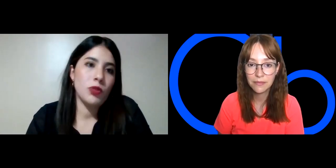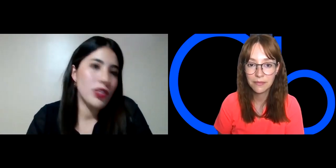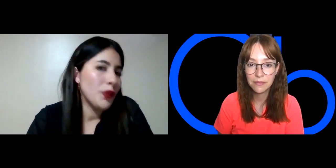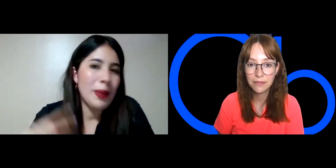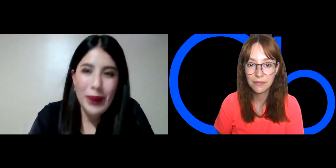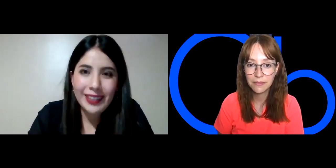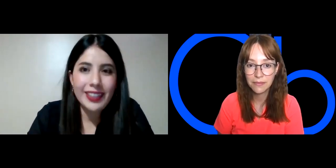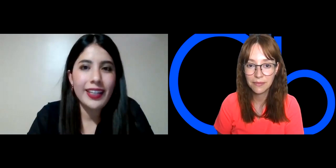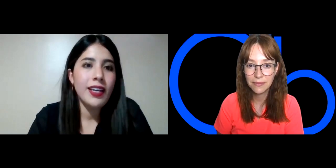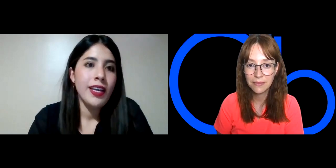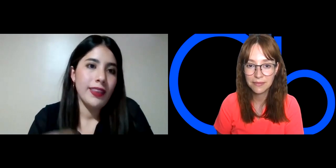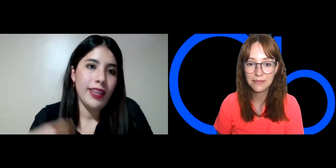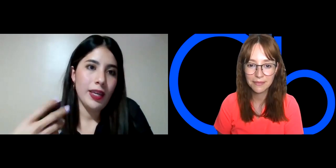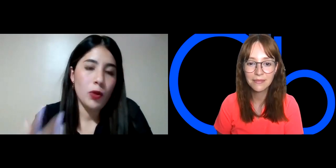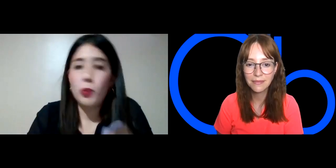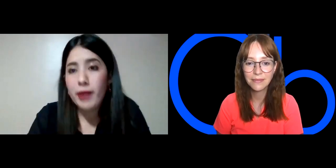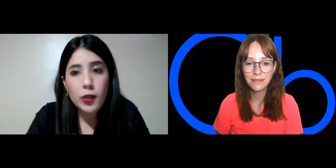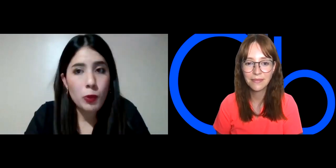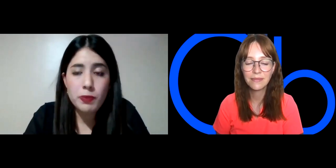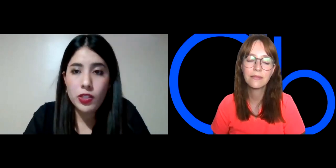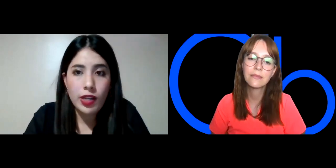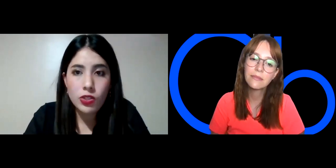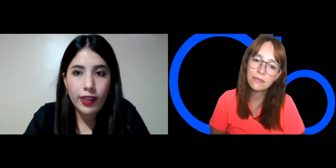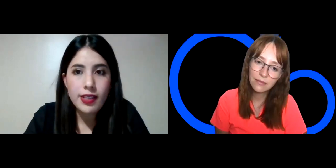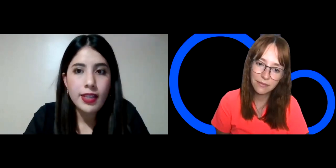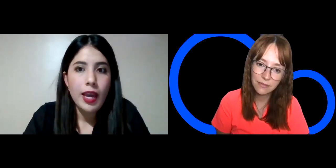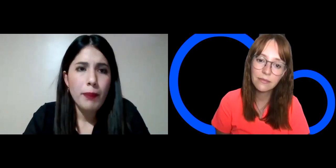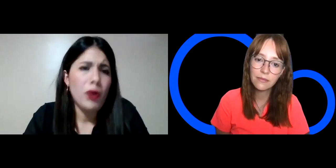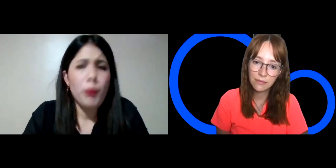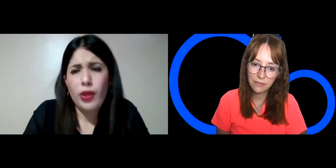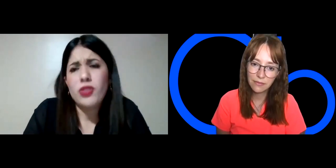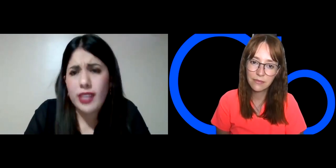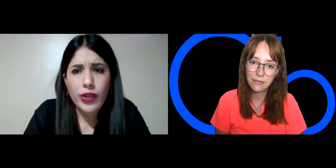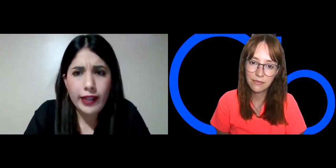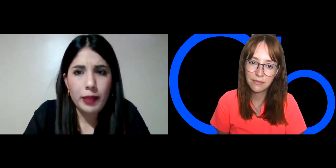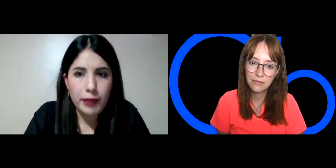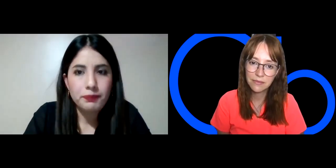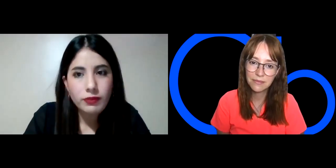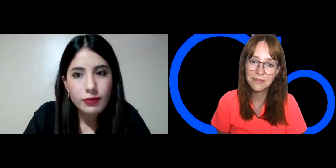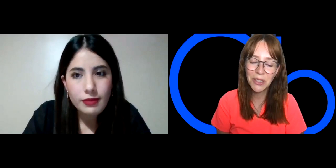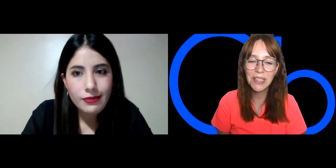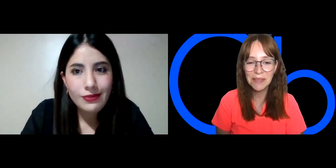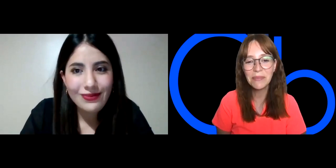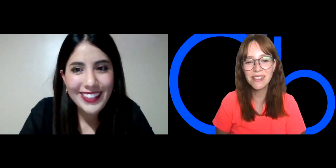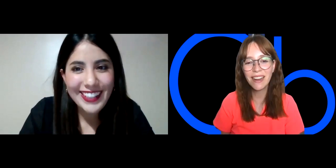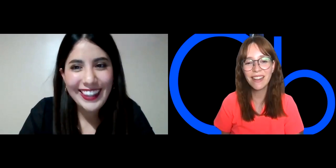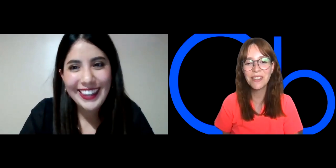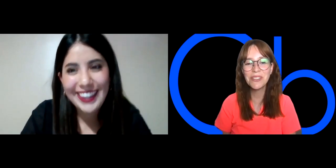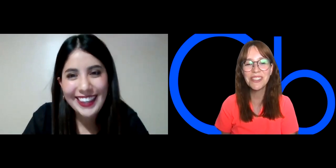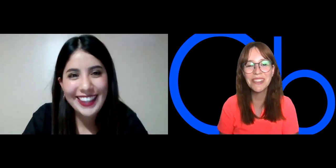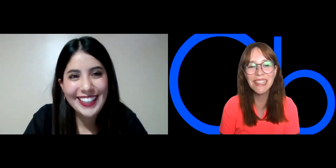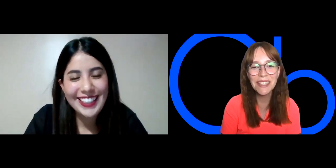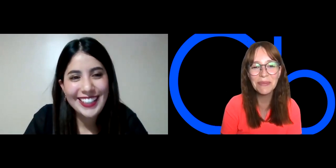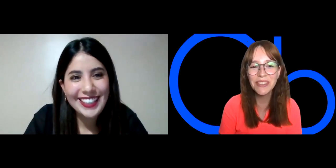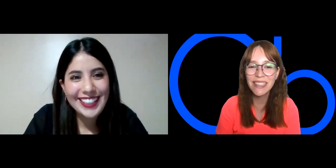es cuestión de práctica, de convivir con más personas sordas, pero la podemos desarrollar también. Ok, pues agradezco